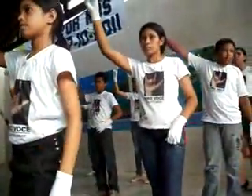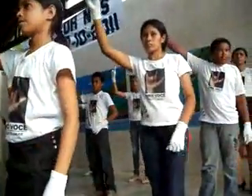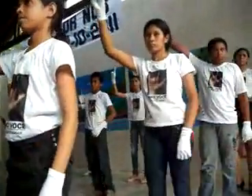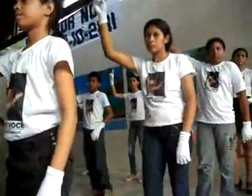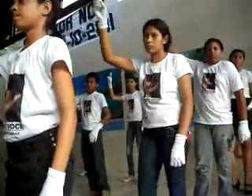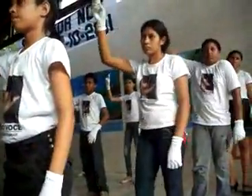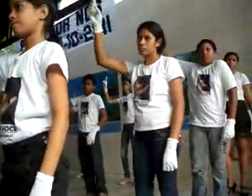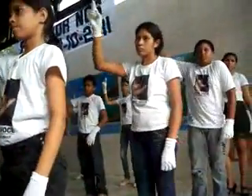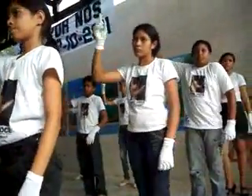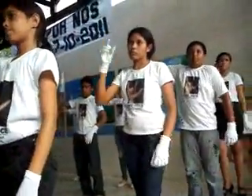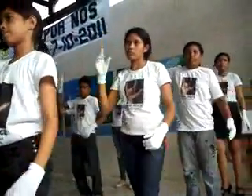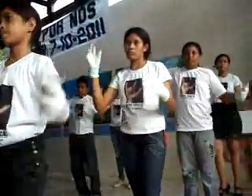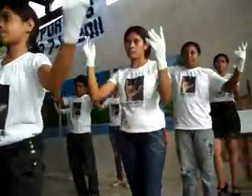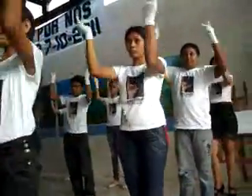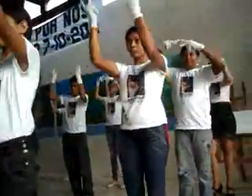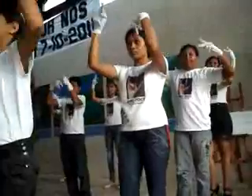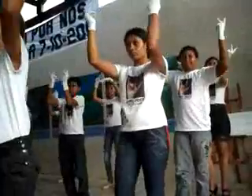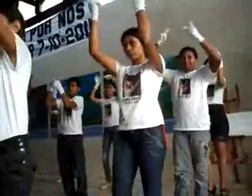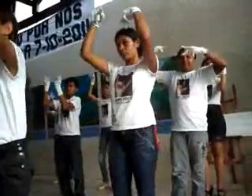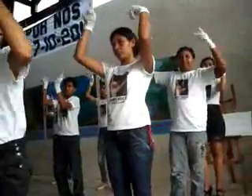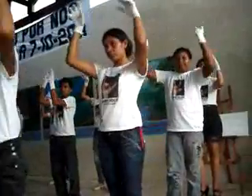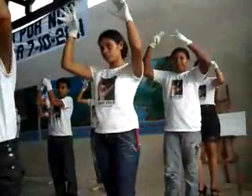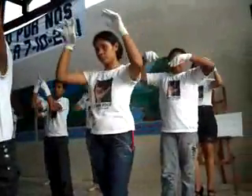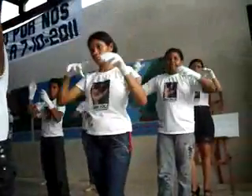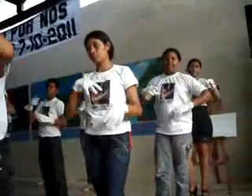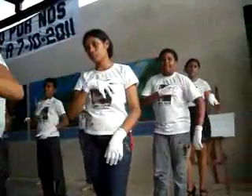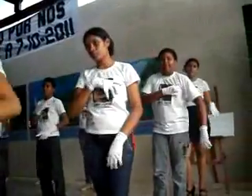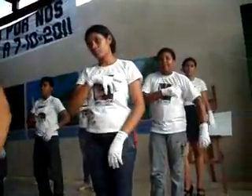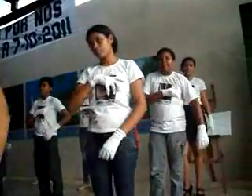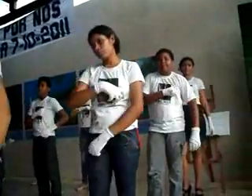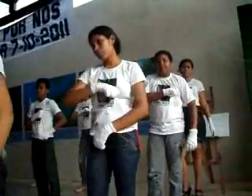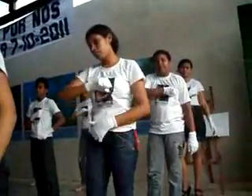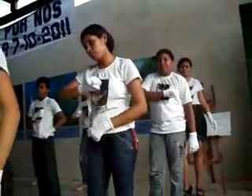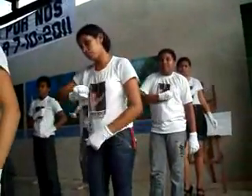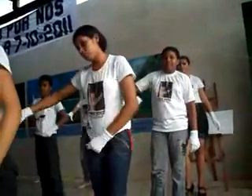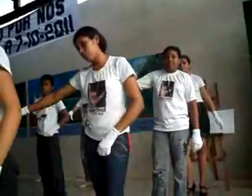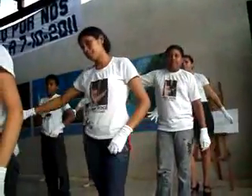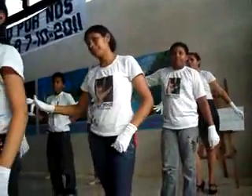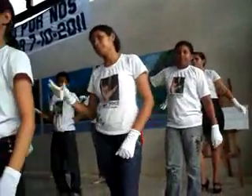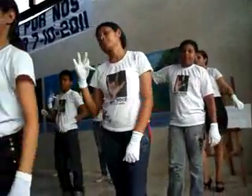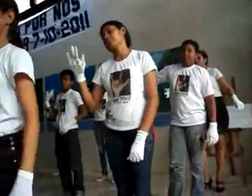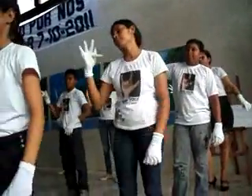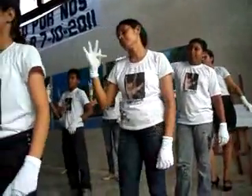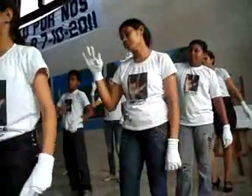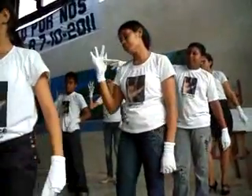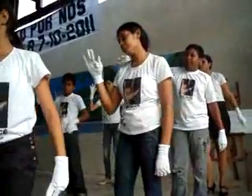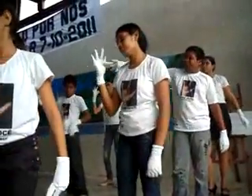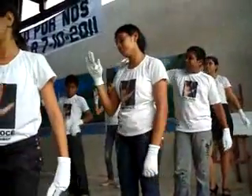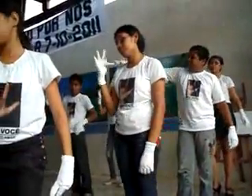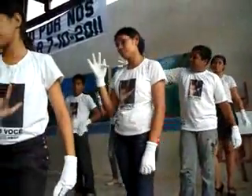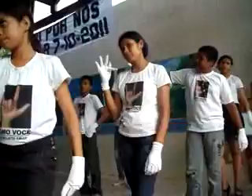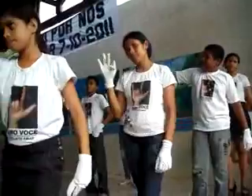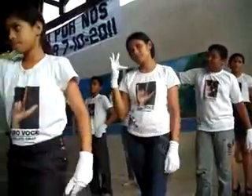foi como um dilúvio de amor Arrancando pro meu peito uma dor No